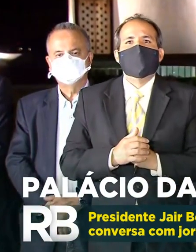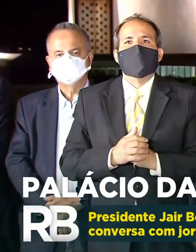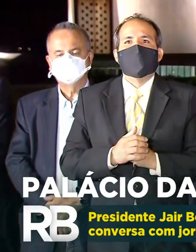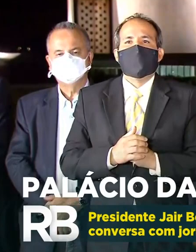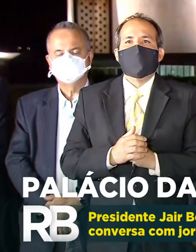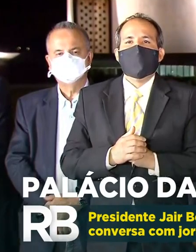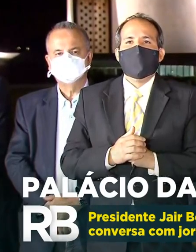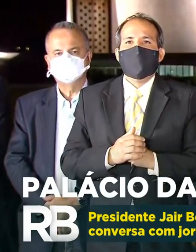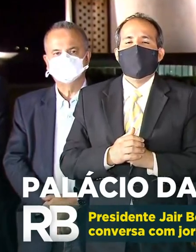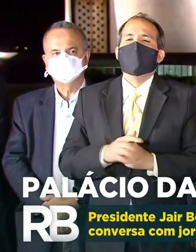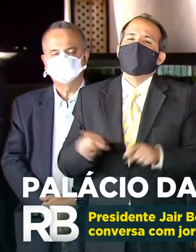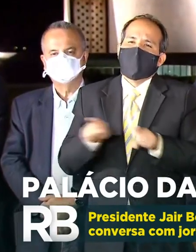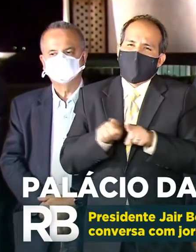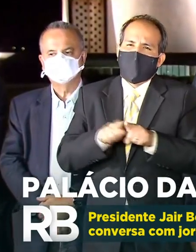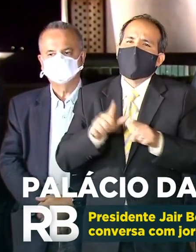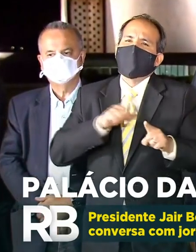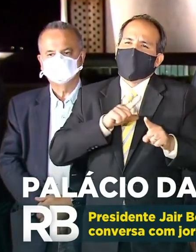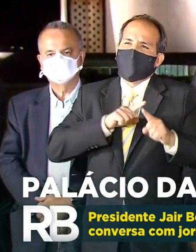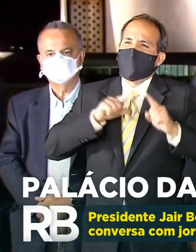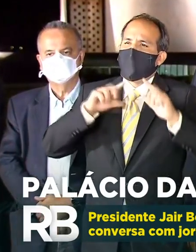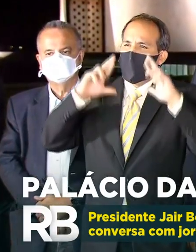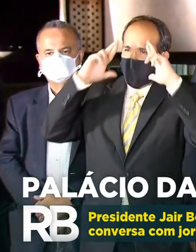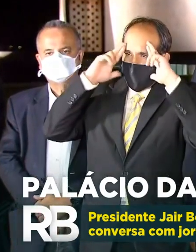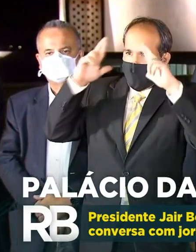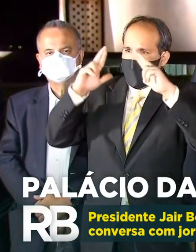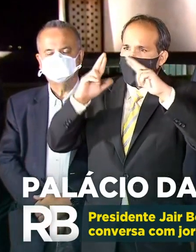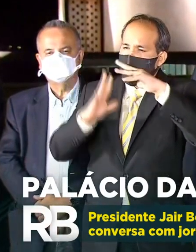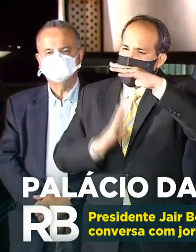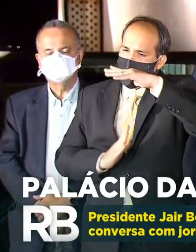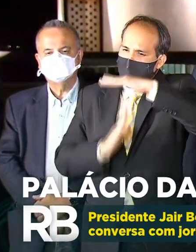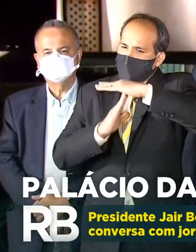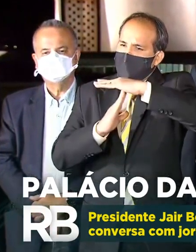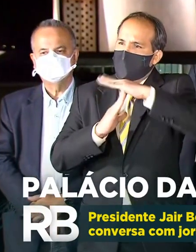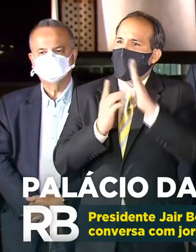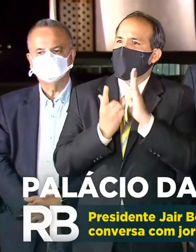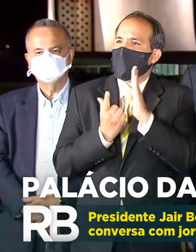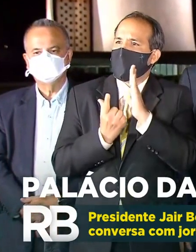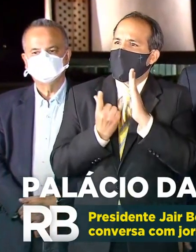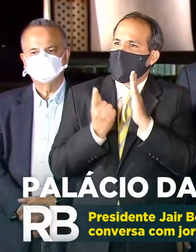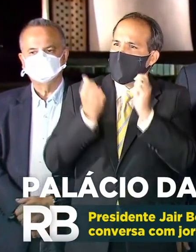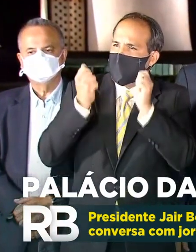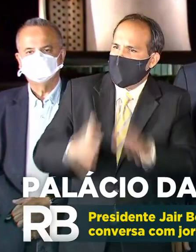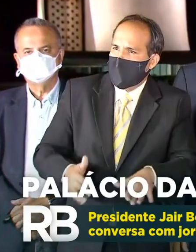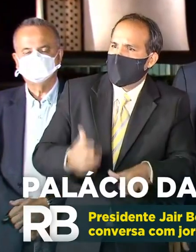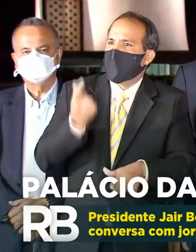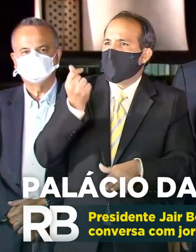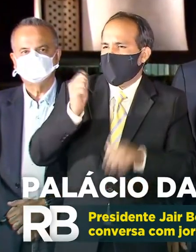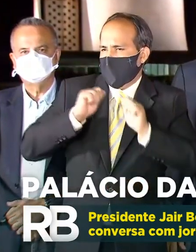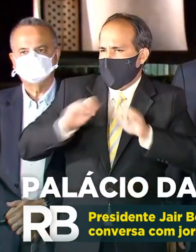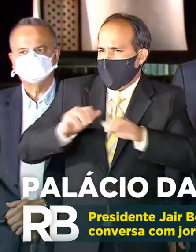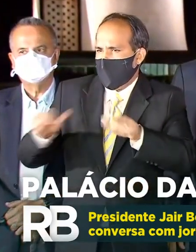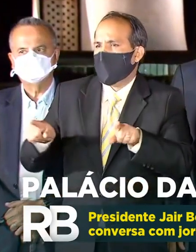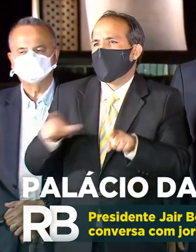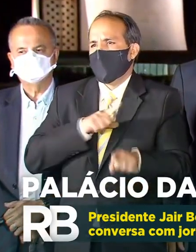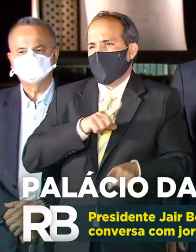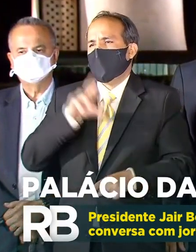Nós respeitamos o teto dos gastos, queremos a responsabilidade